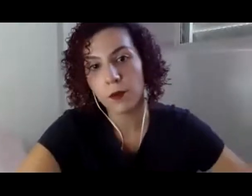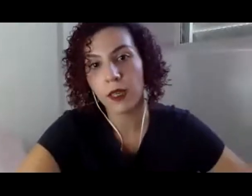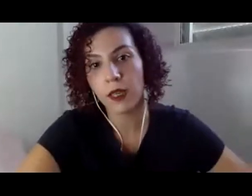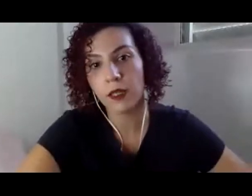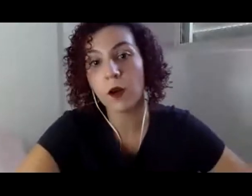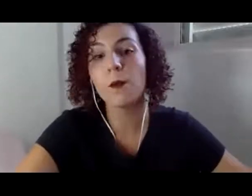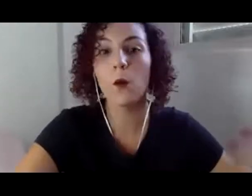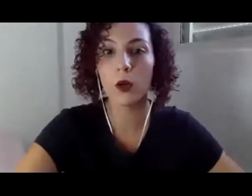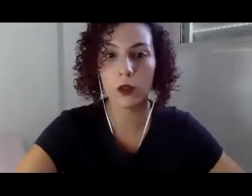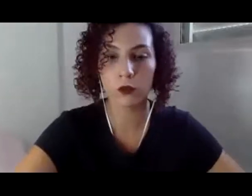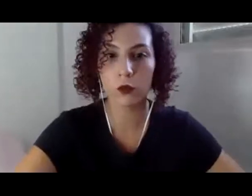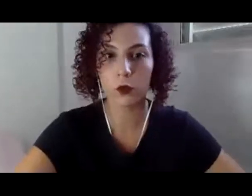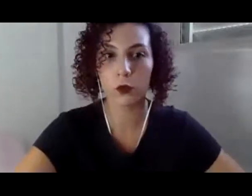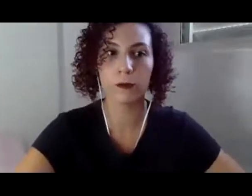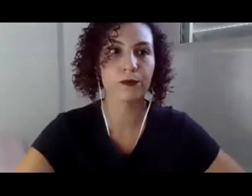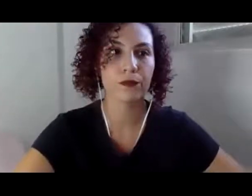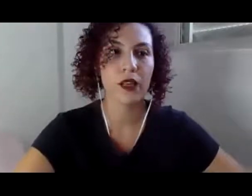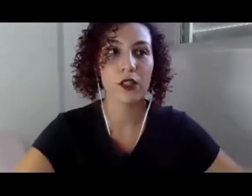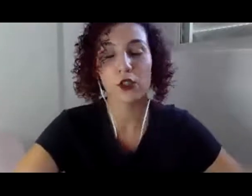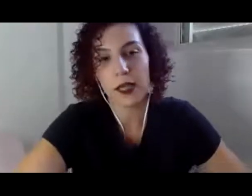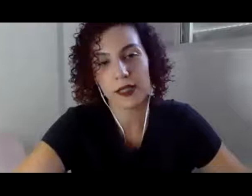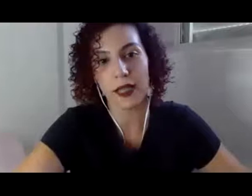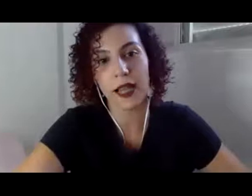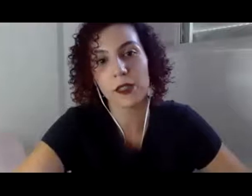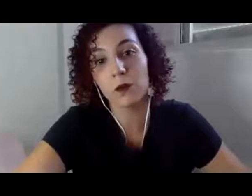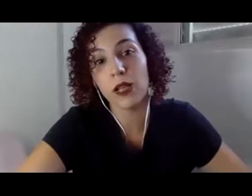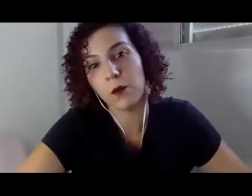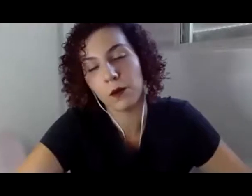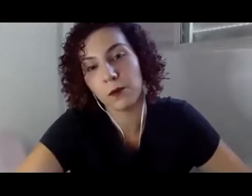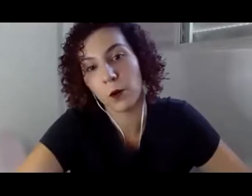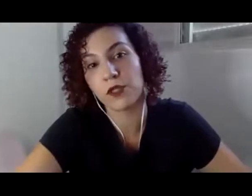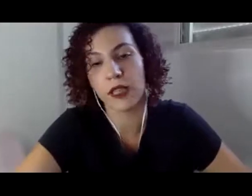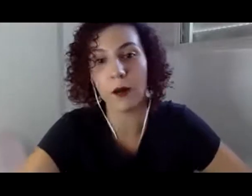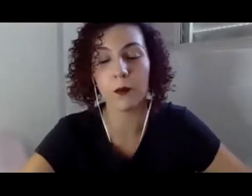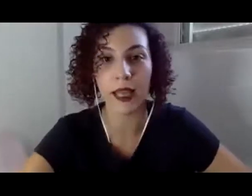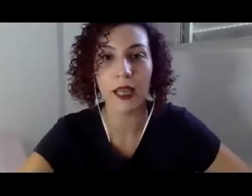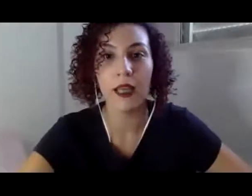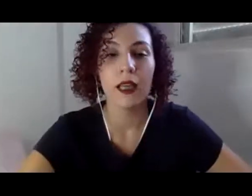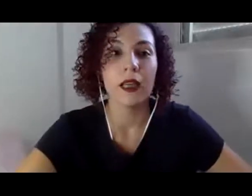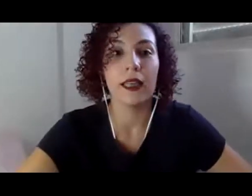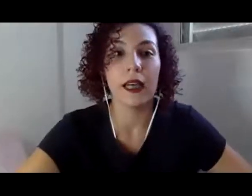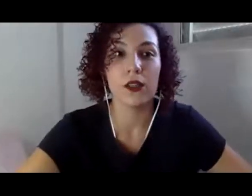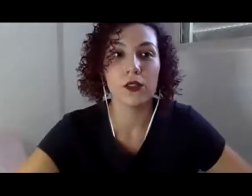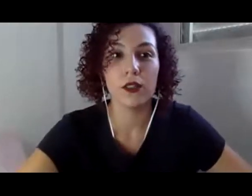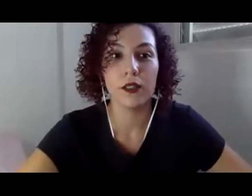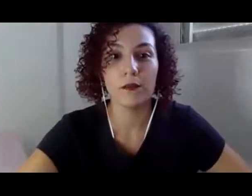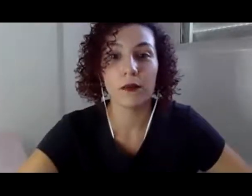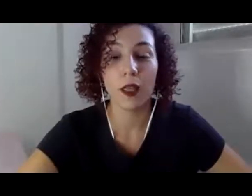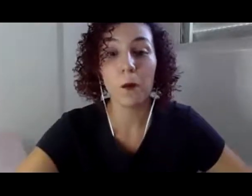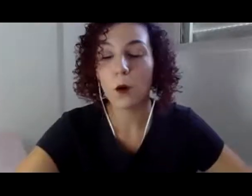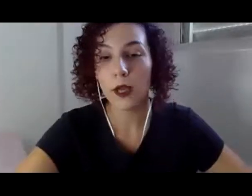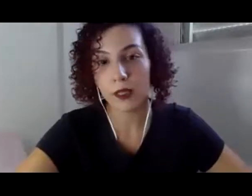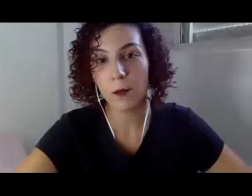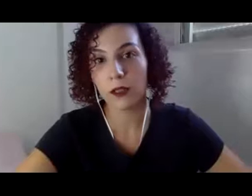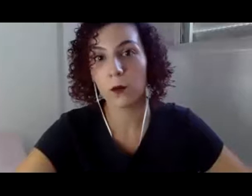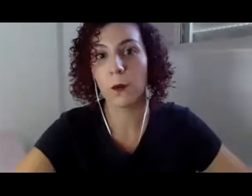acho que não é muito, se a gente pensar, né? A segunda língua oficial, né? E a gente tem